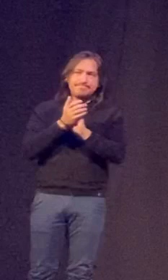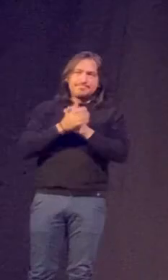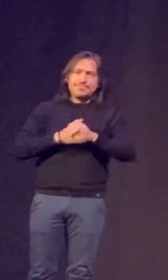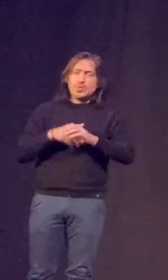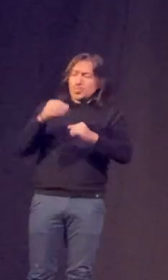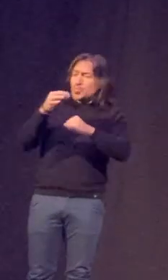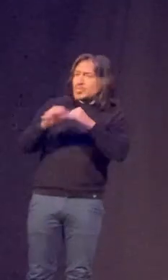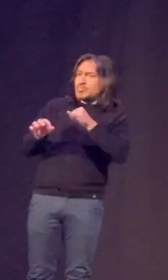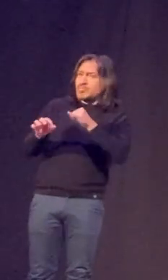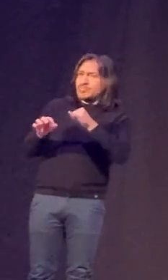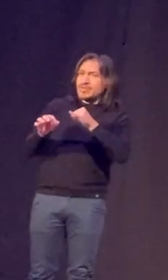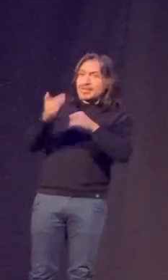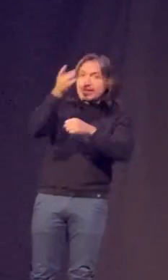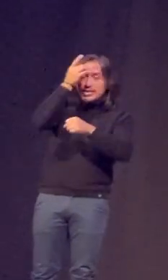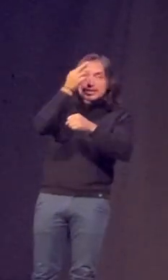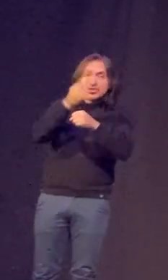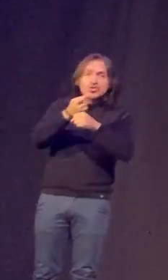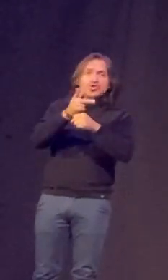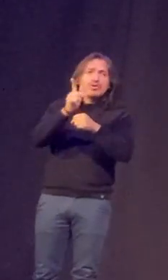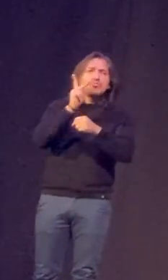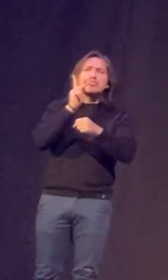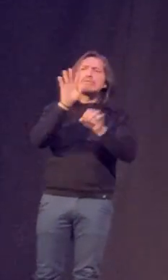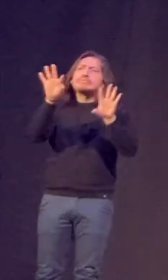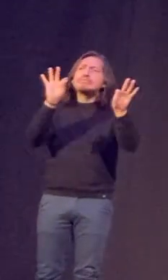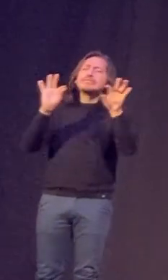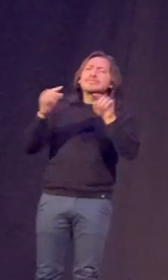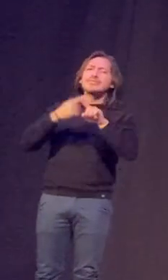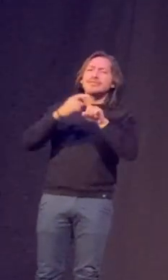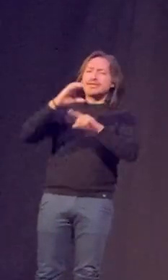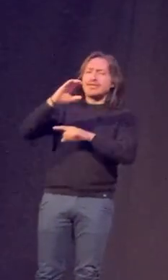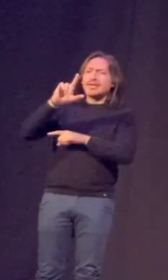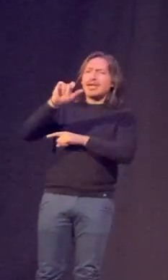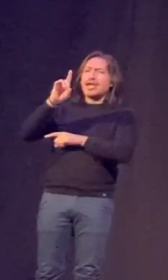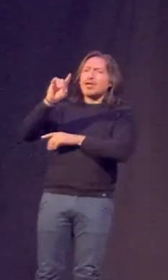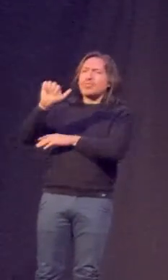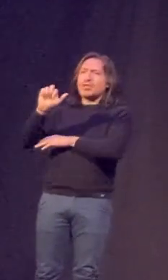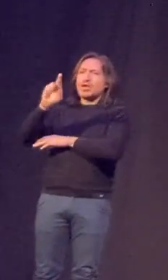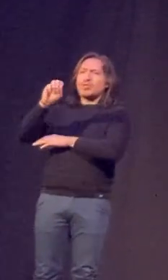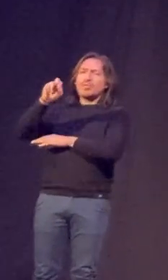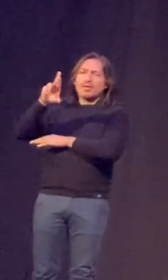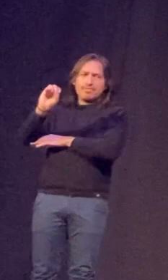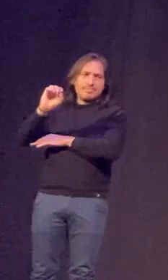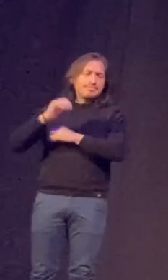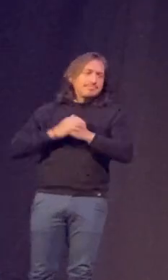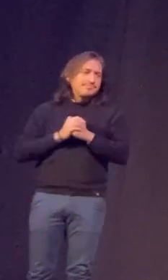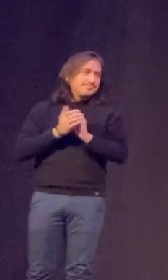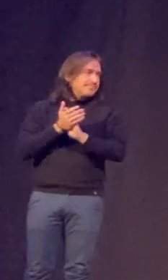Y por último, en la dirección de casting se encuentra Claudia Romero.